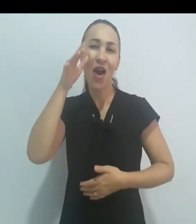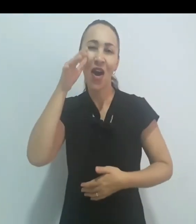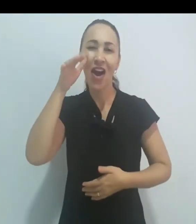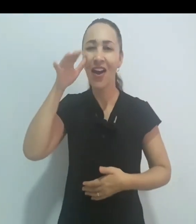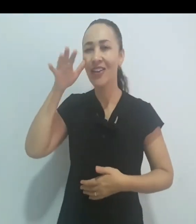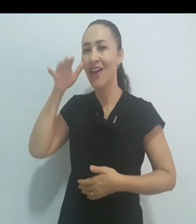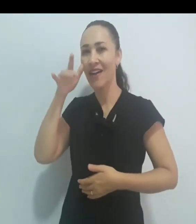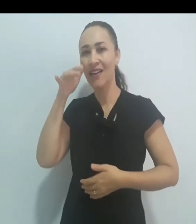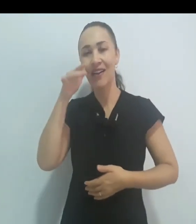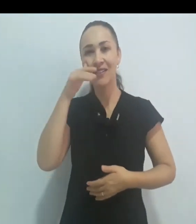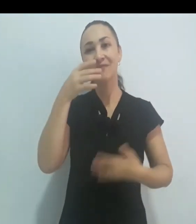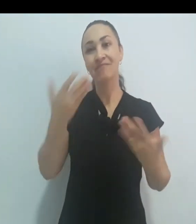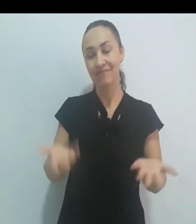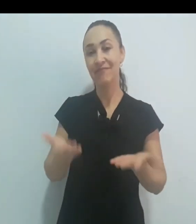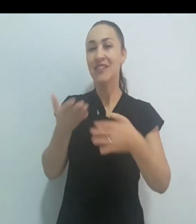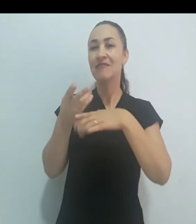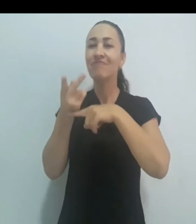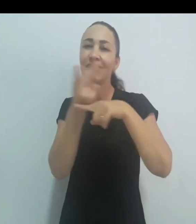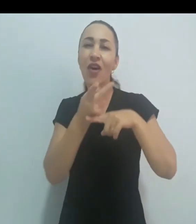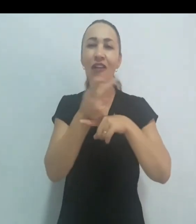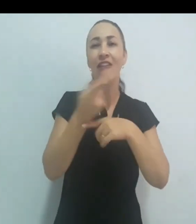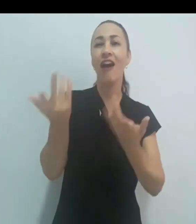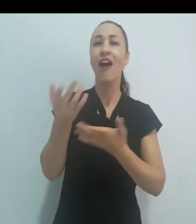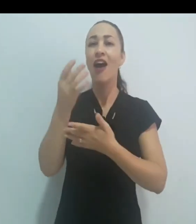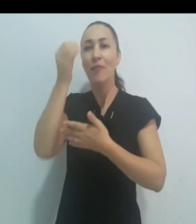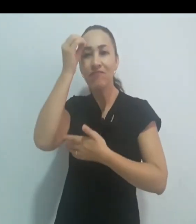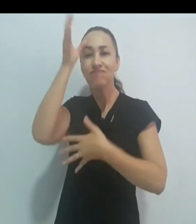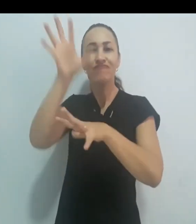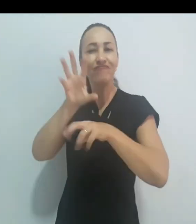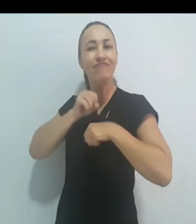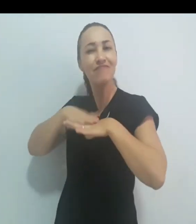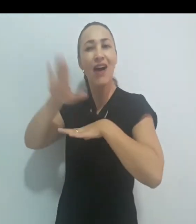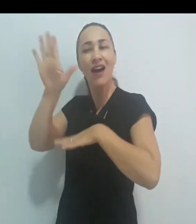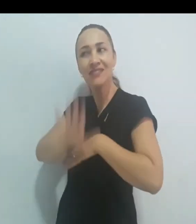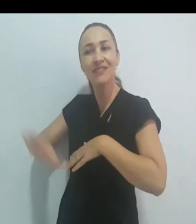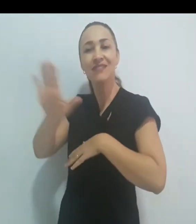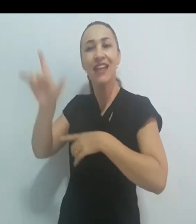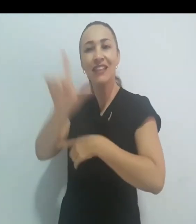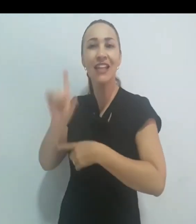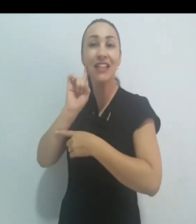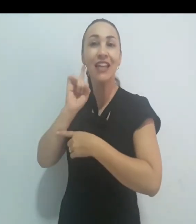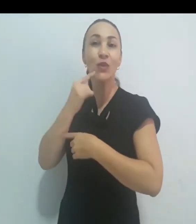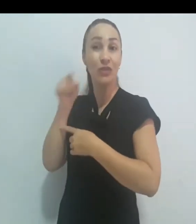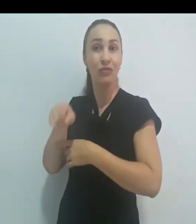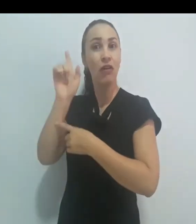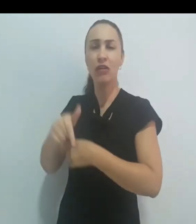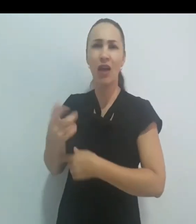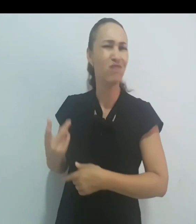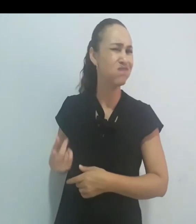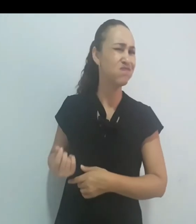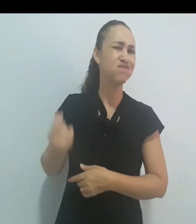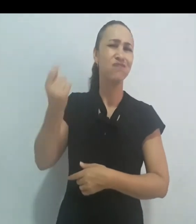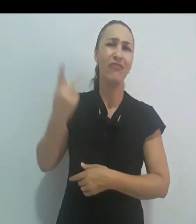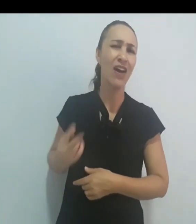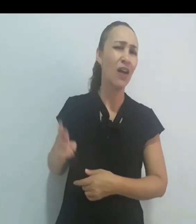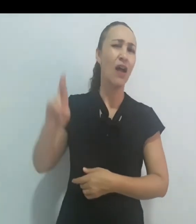né, ficarem curiosos e irem atrás e conhecer um pouco mais essa literatura que é muito rica e